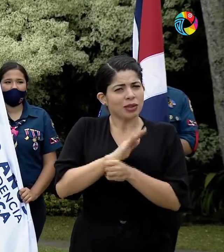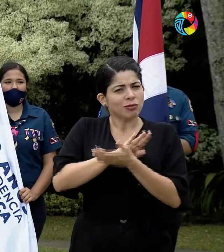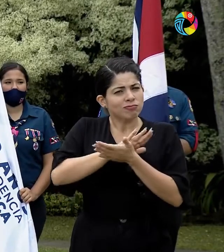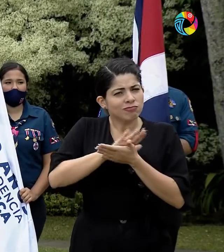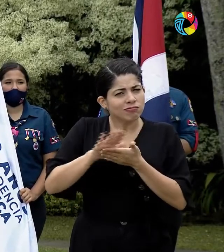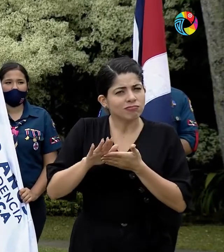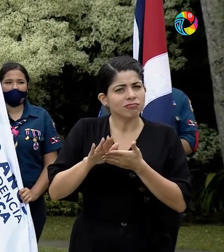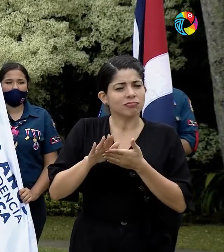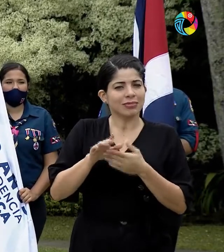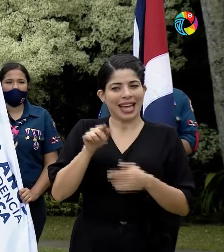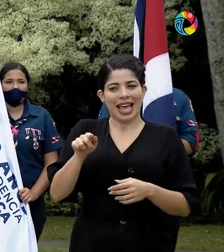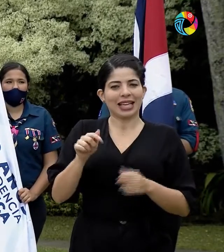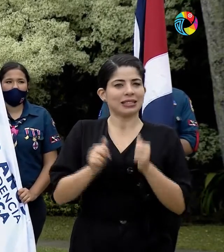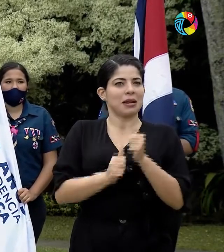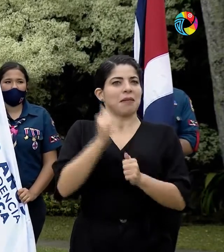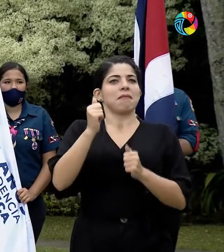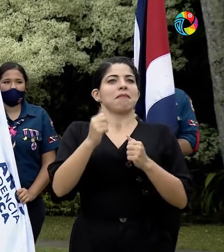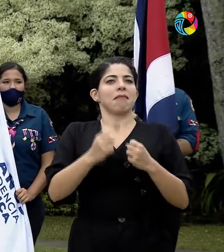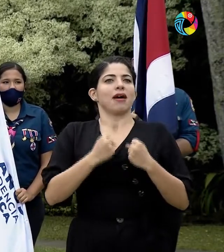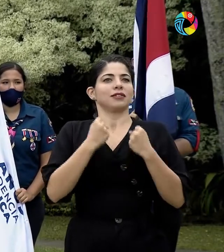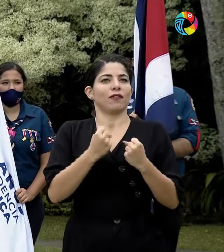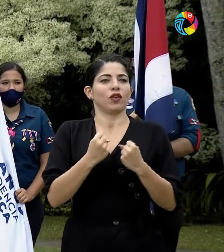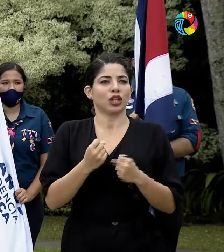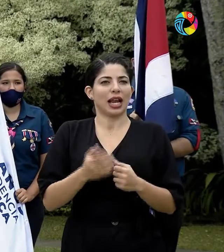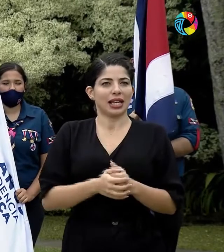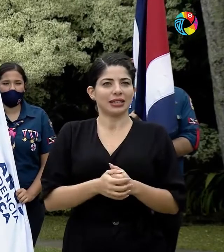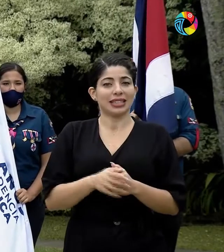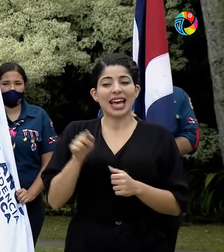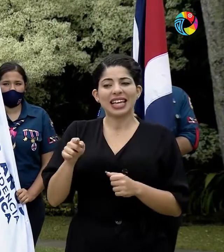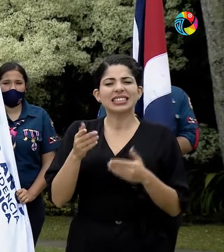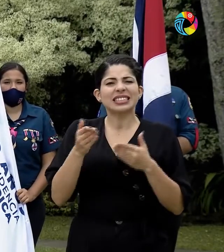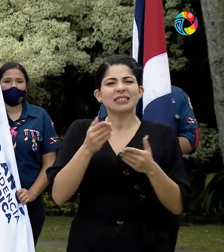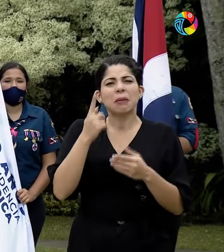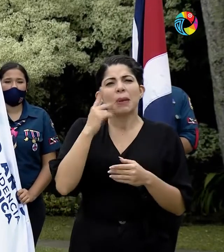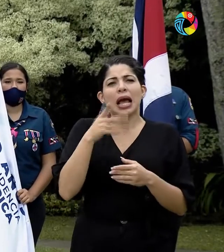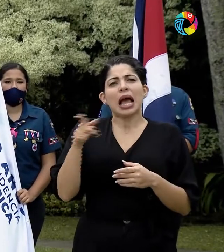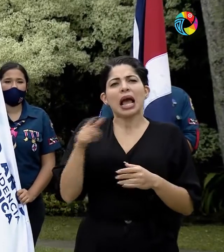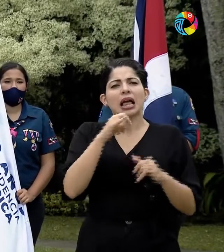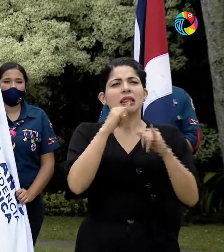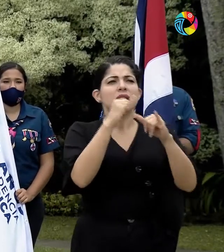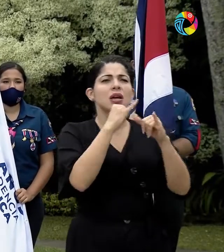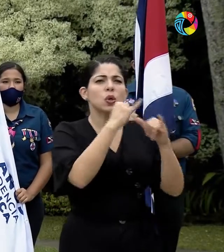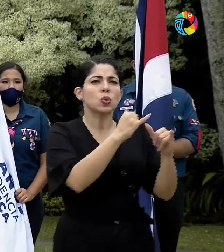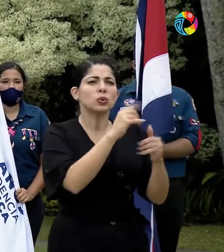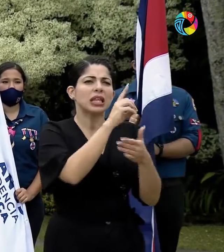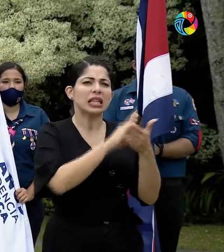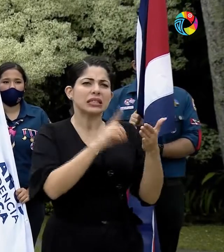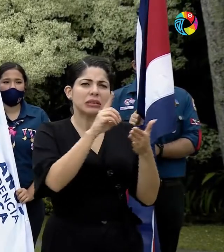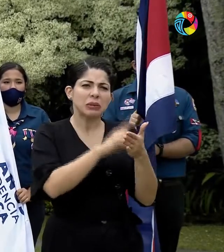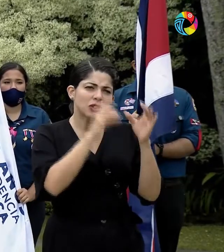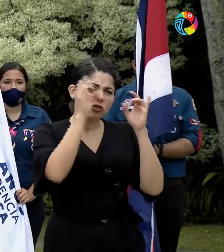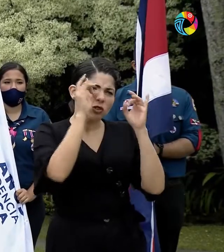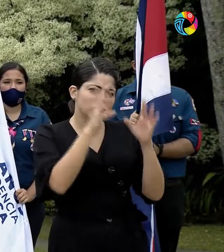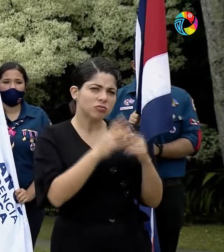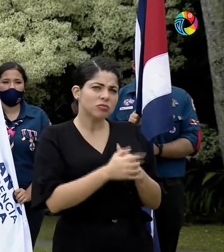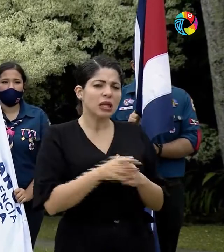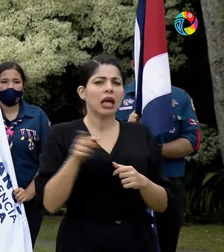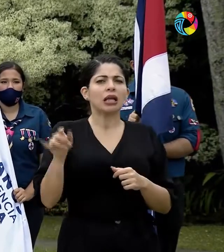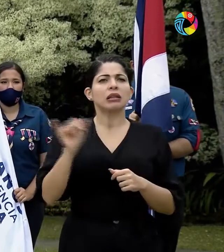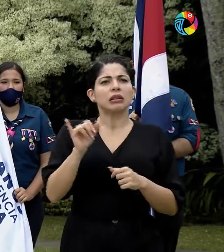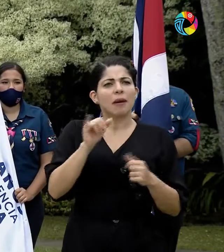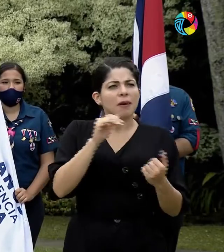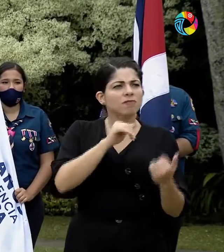precisamente su mayor fortaleza. Le ha servido para denunciar las discriminaciones odiosas, para